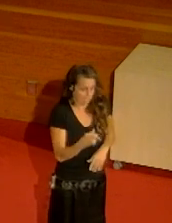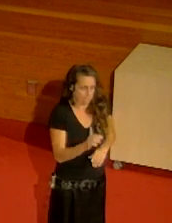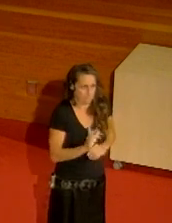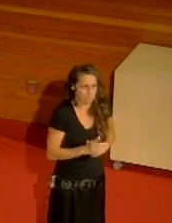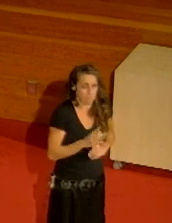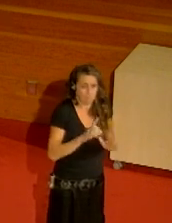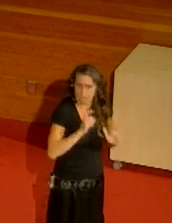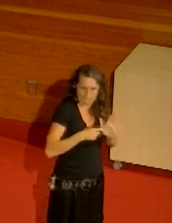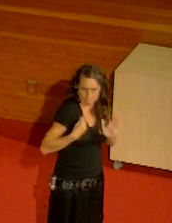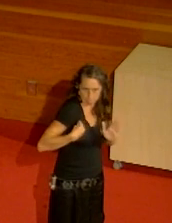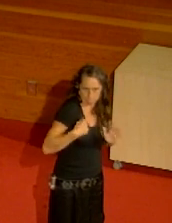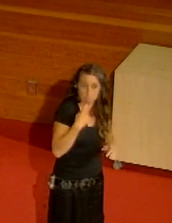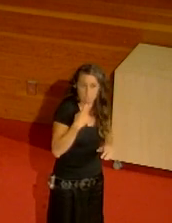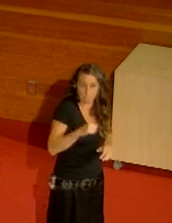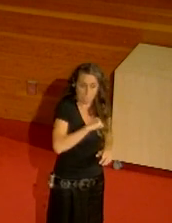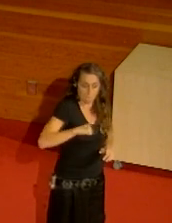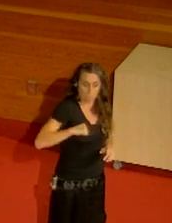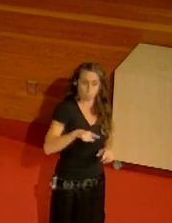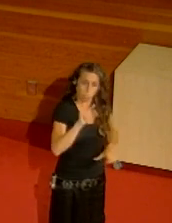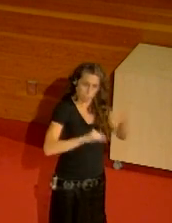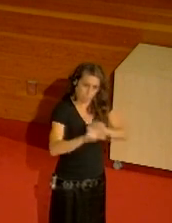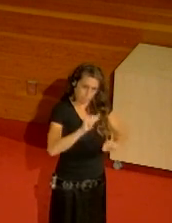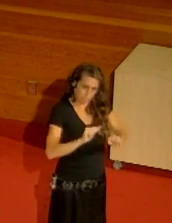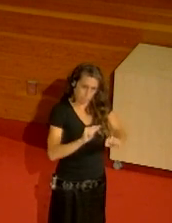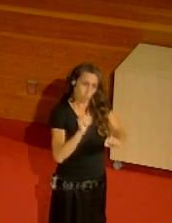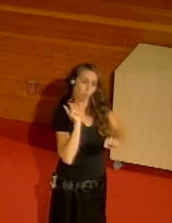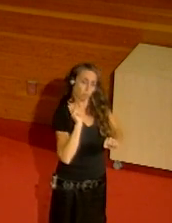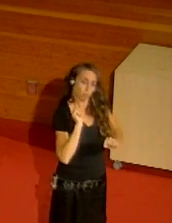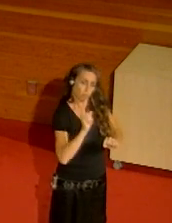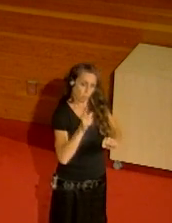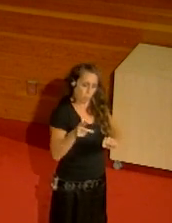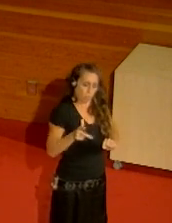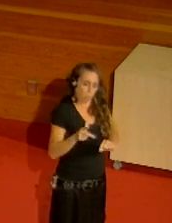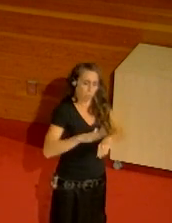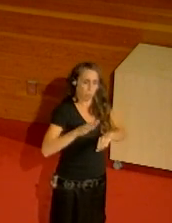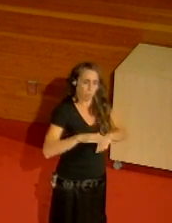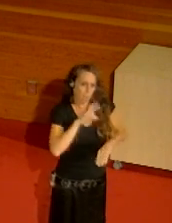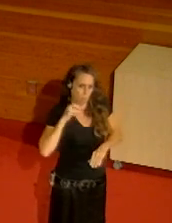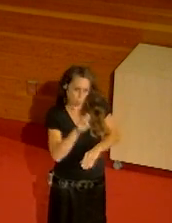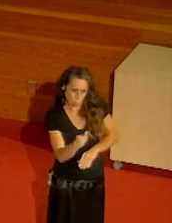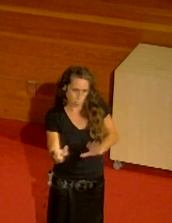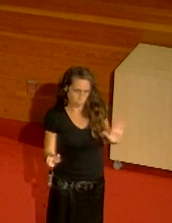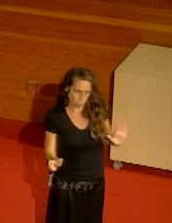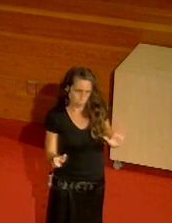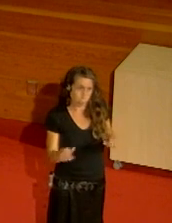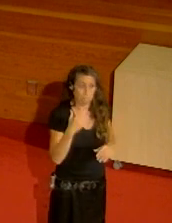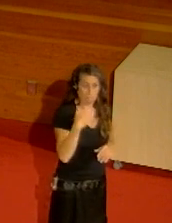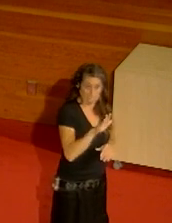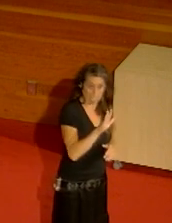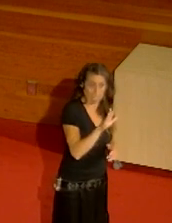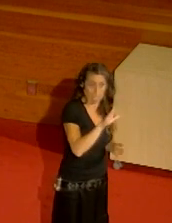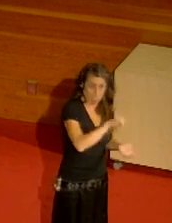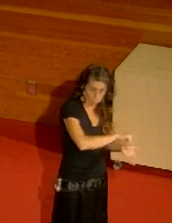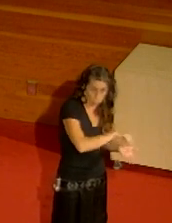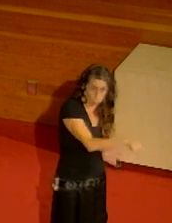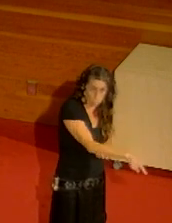que el derecho de autodeterminación es exclusivo del pueblo judío y que Jerusalén que recordemos que según Los acuerdos de oslo la